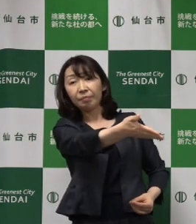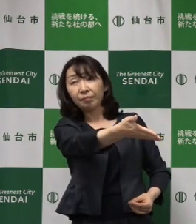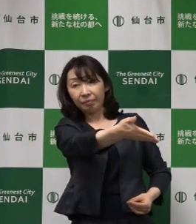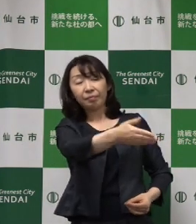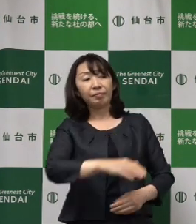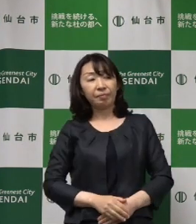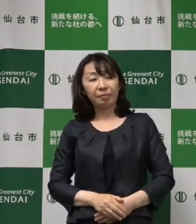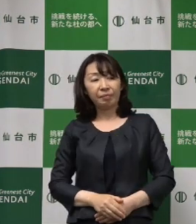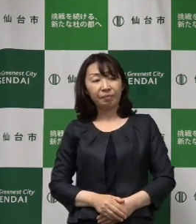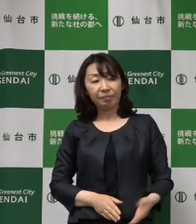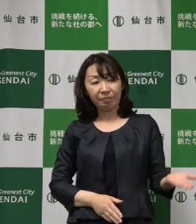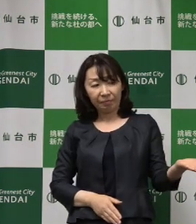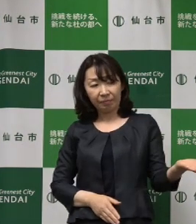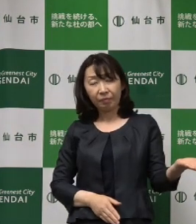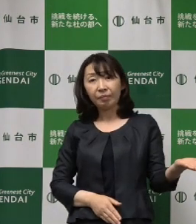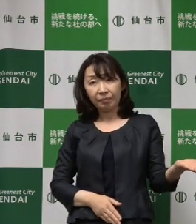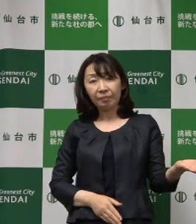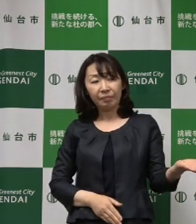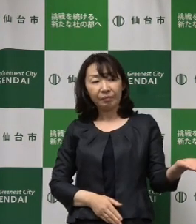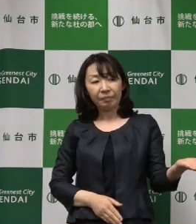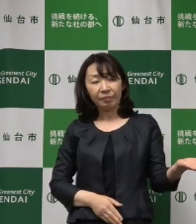こちらでございます。